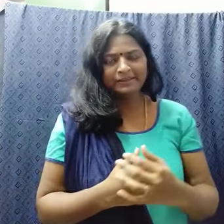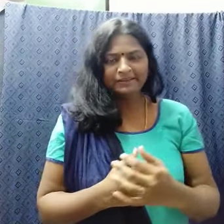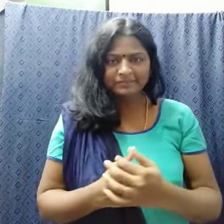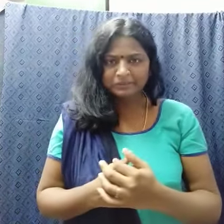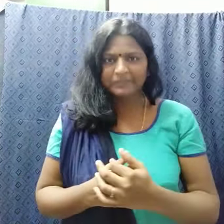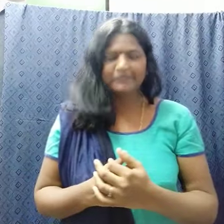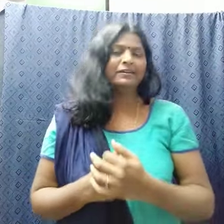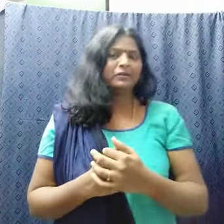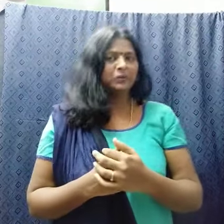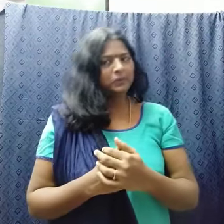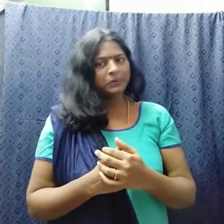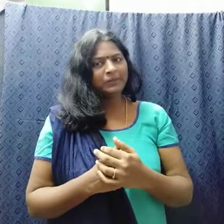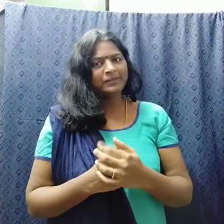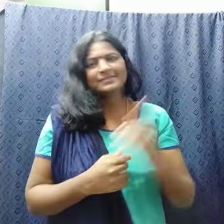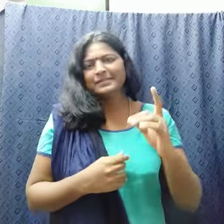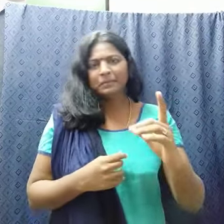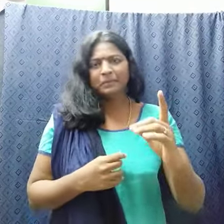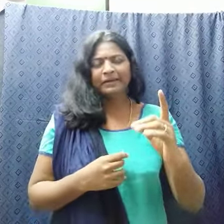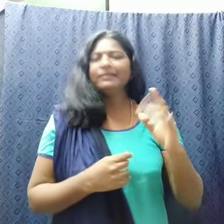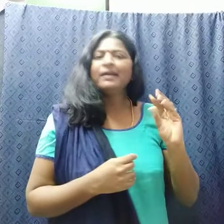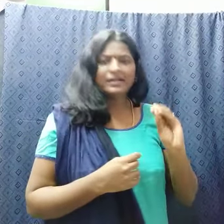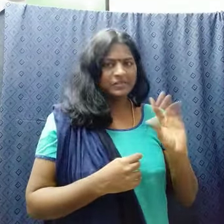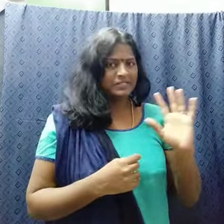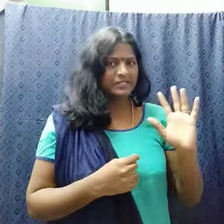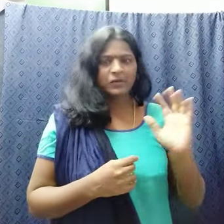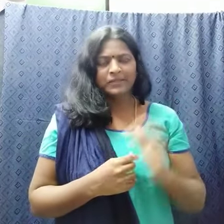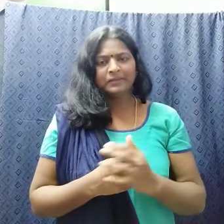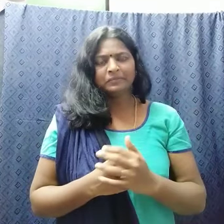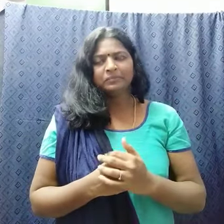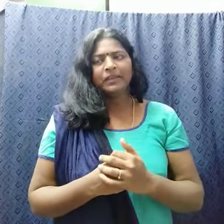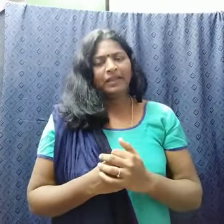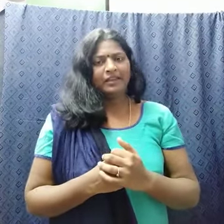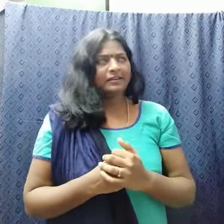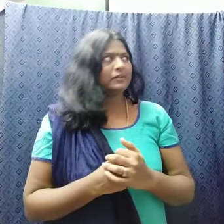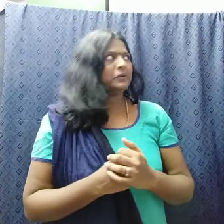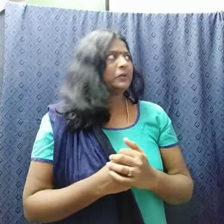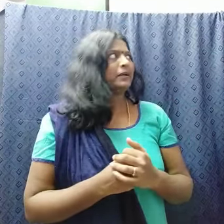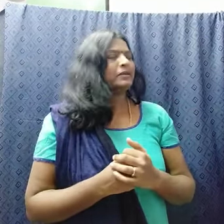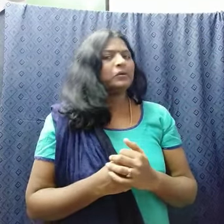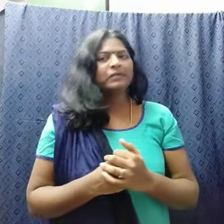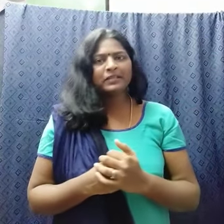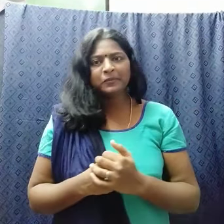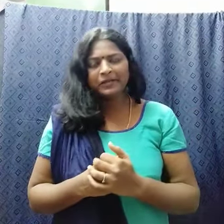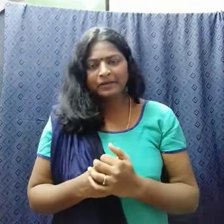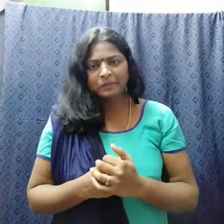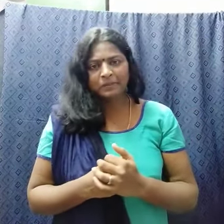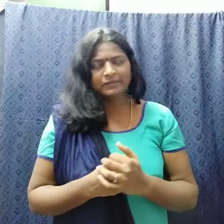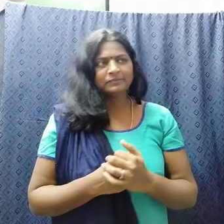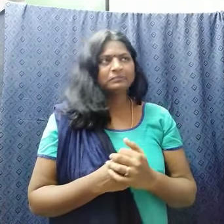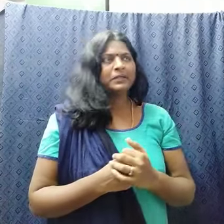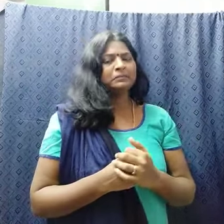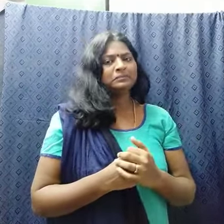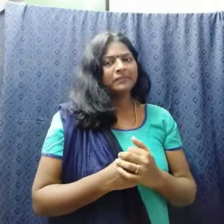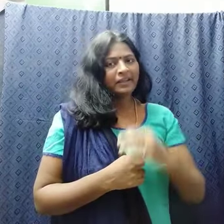ஒர்க் பண்ற ஒரு சிங்கிள் பேரண்ட், 5 வயசுல குழந்தை. எனக்கு ஒரு கடந்த ஒரு வாரத்துக்கு முன்னாடி கால் பண்ணான், மேடம்